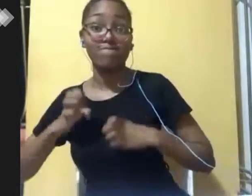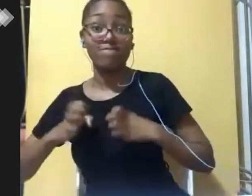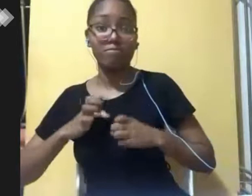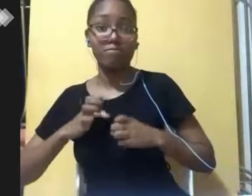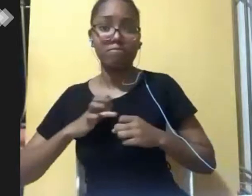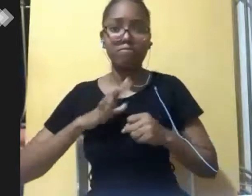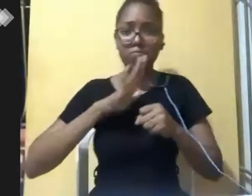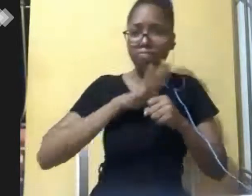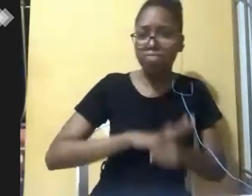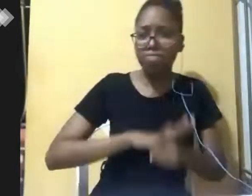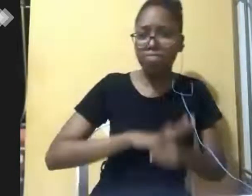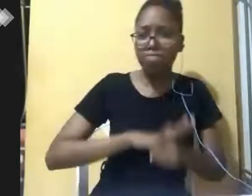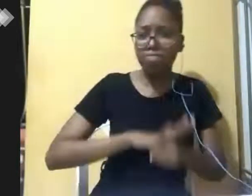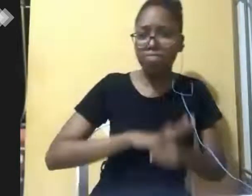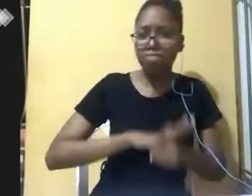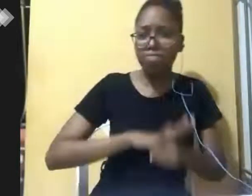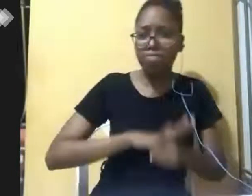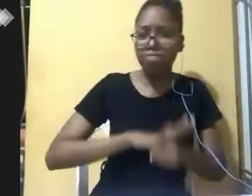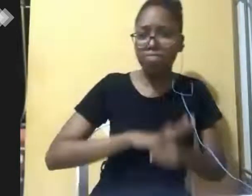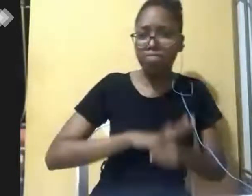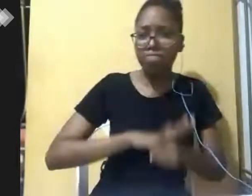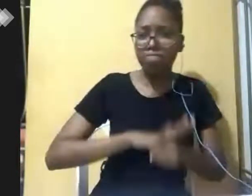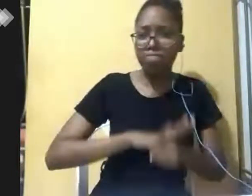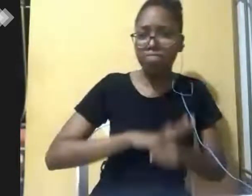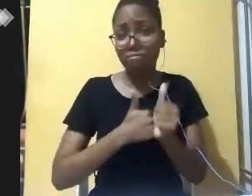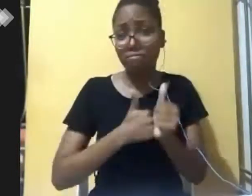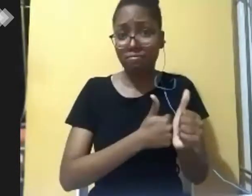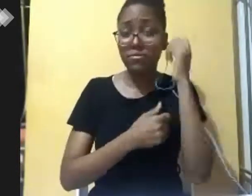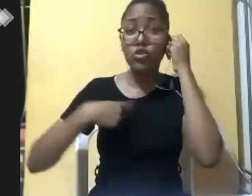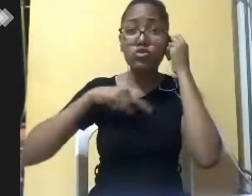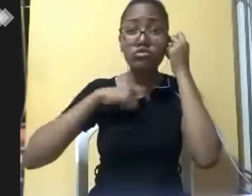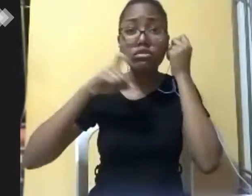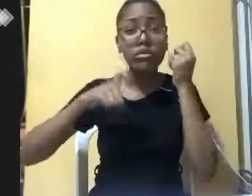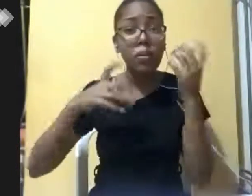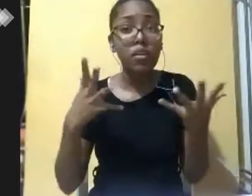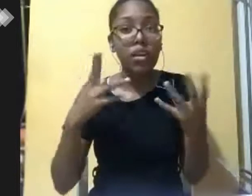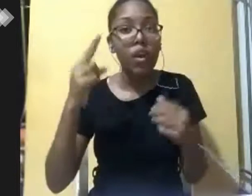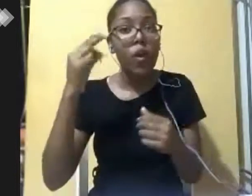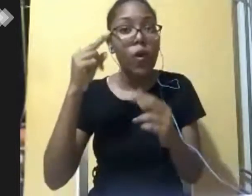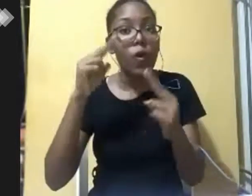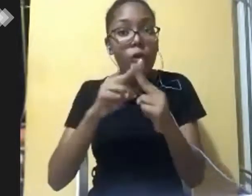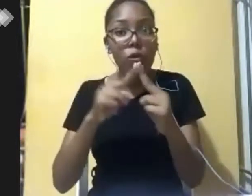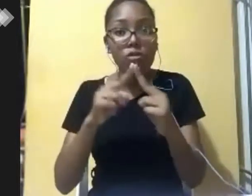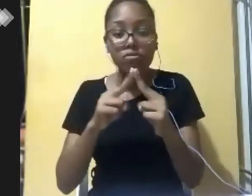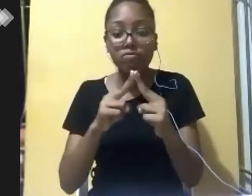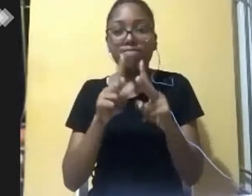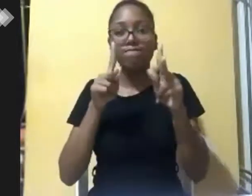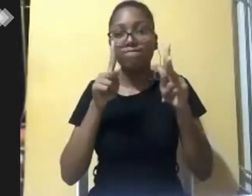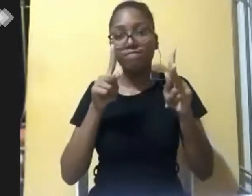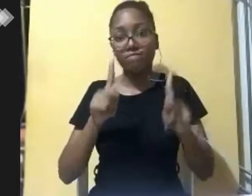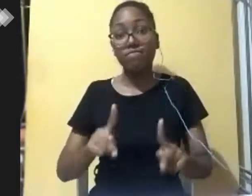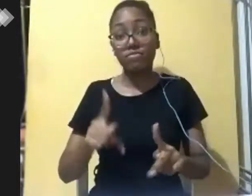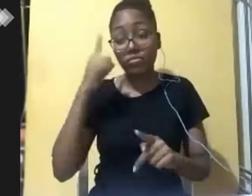para poderlo abordar. Tenemos que conocerlo como persona para poderlo abordar. Y eso es